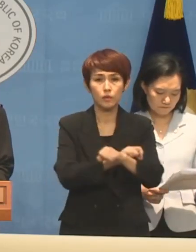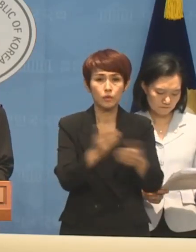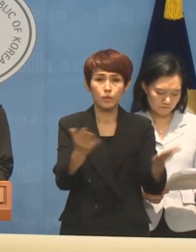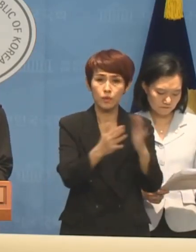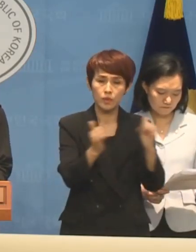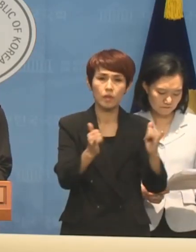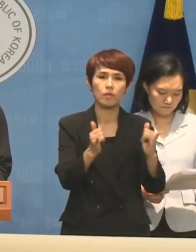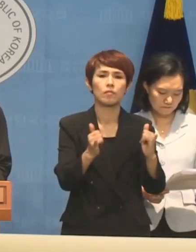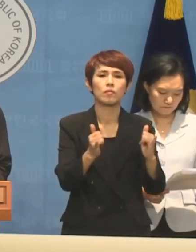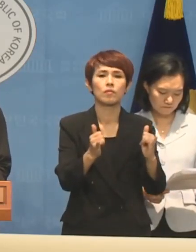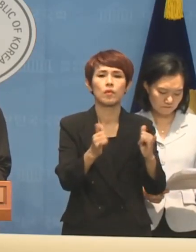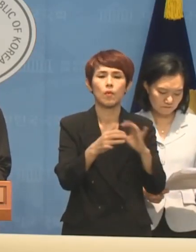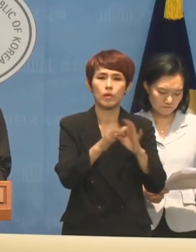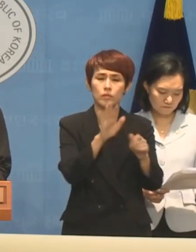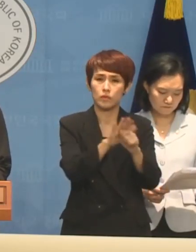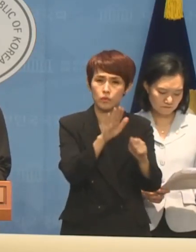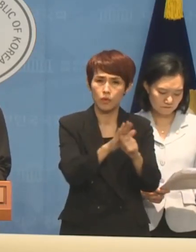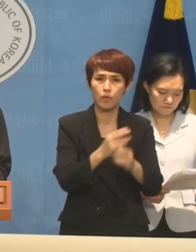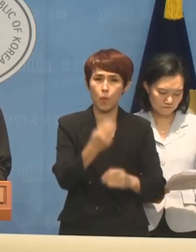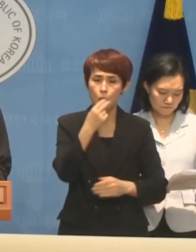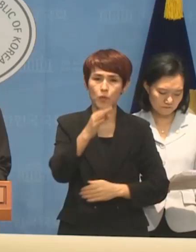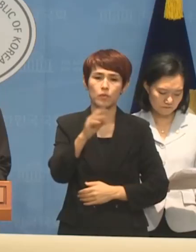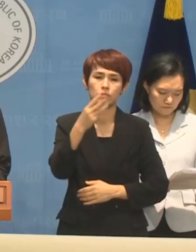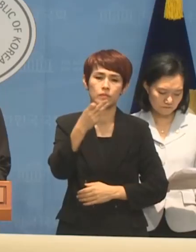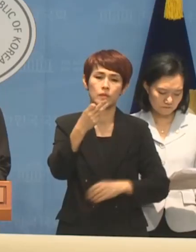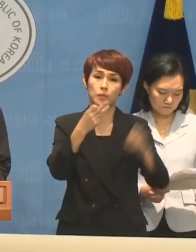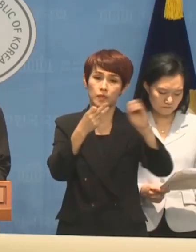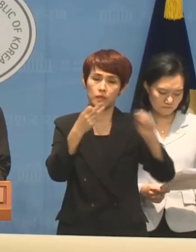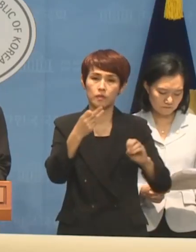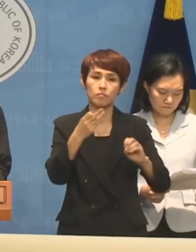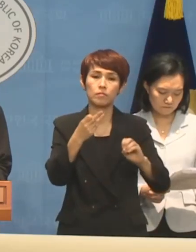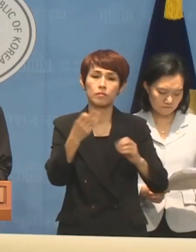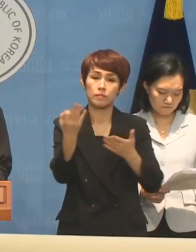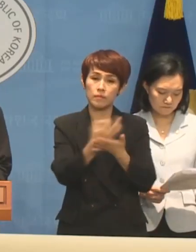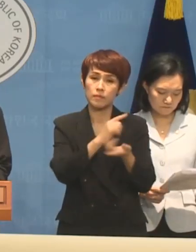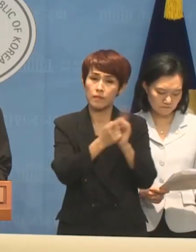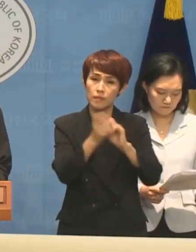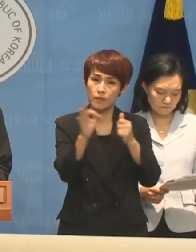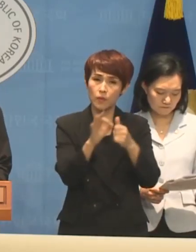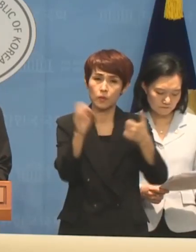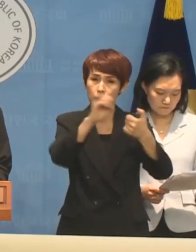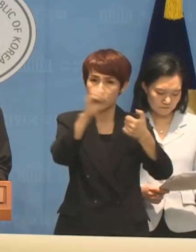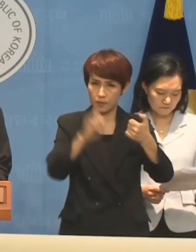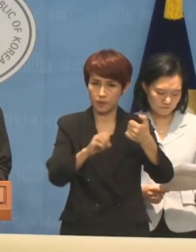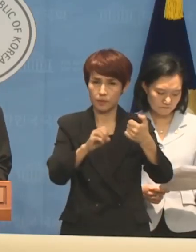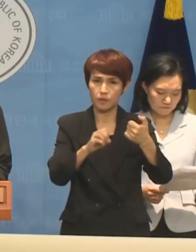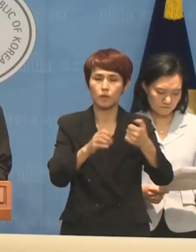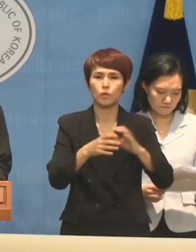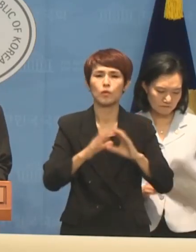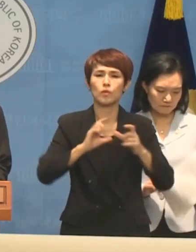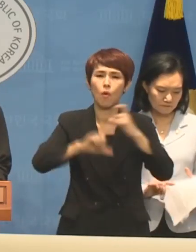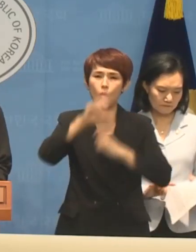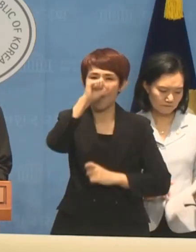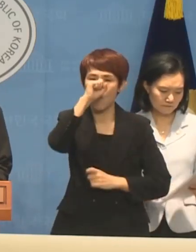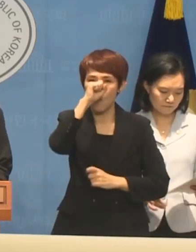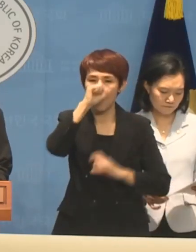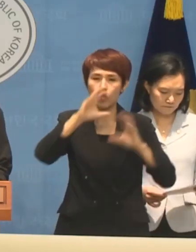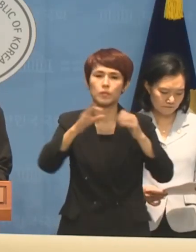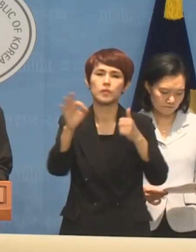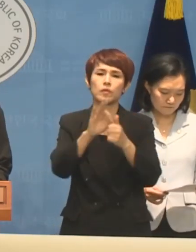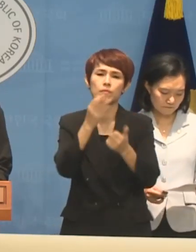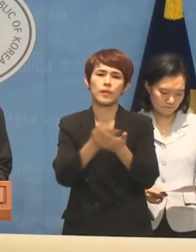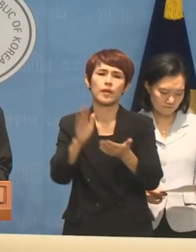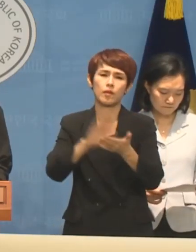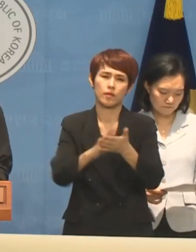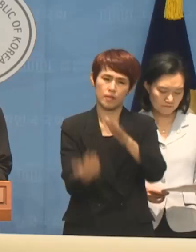등 사각지대 해소, 보험료 13%, 소득 대체율 50%에 더 나은 국민연금 개혁을